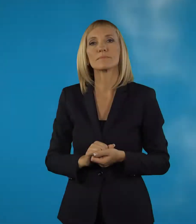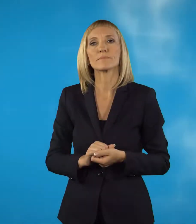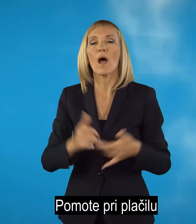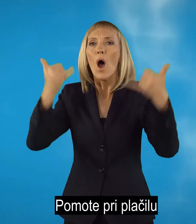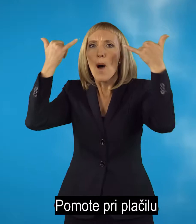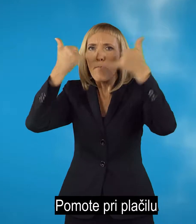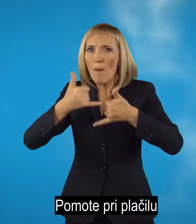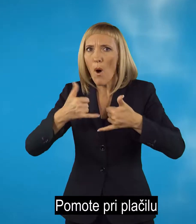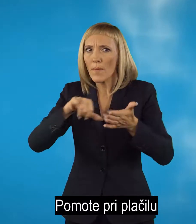Pomote pri plačilu.